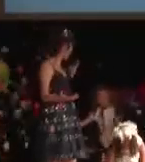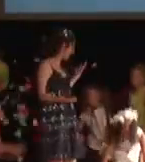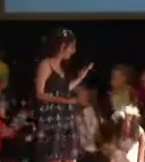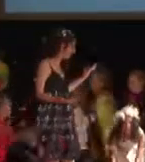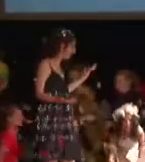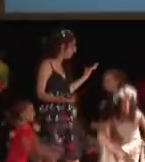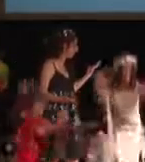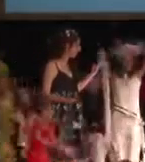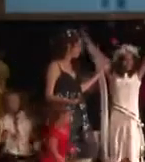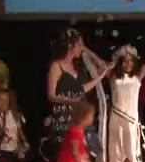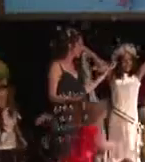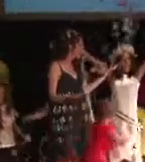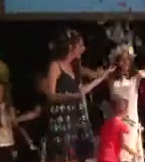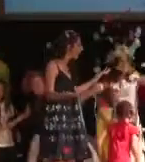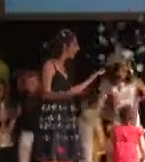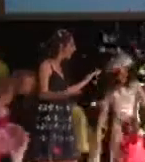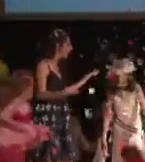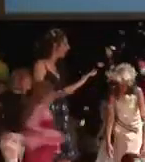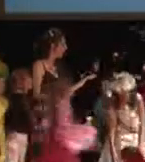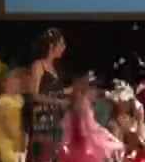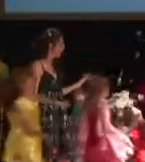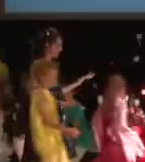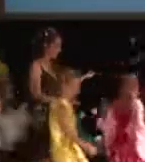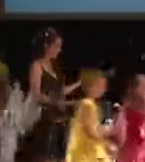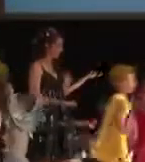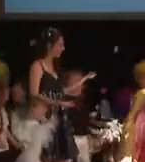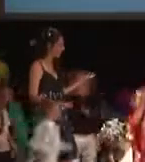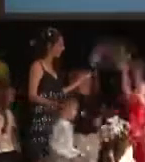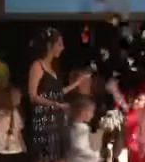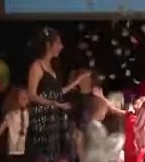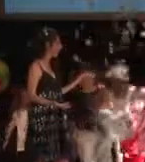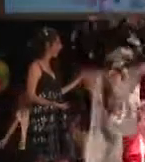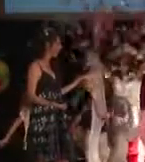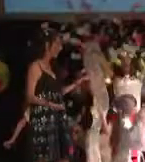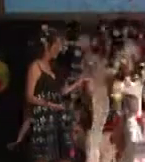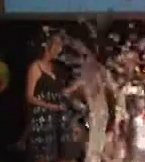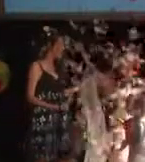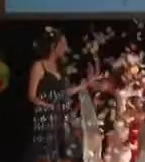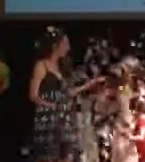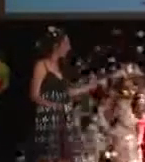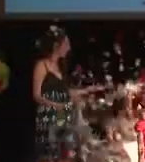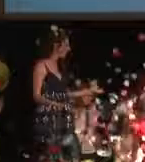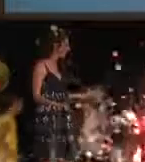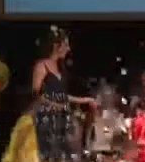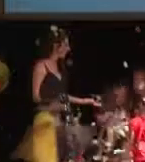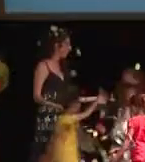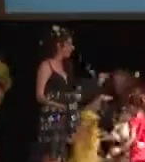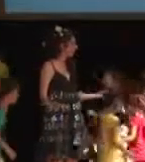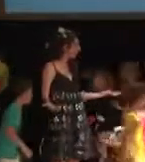Apprends-moi la langue des signes. J'ai envie de savoir parler autrement. Déposer du bleu, du rouge, du rose,